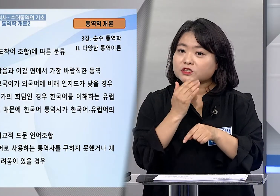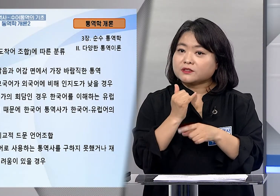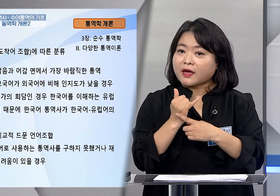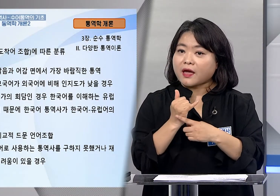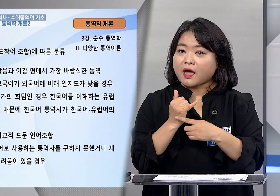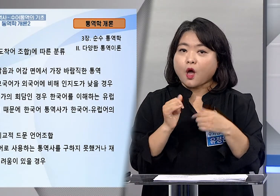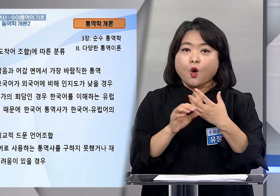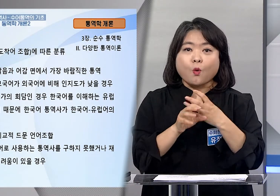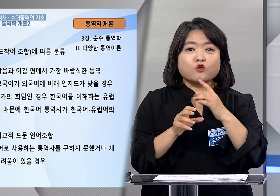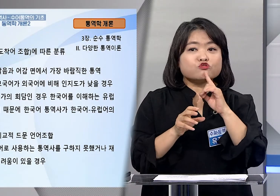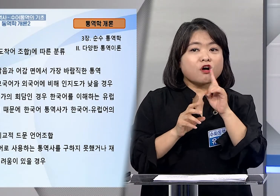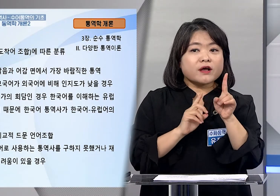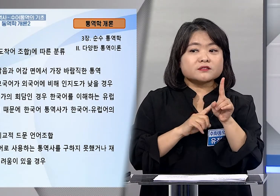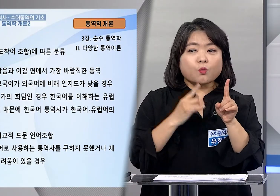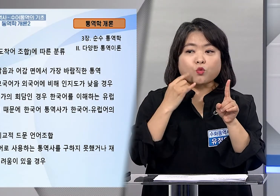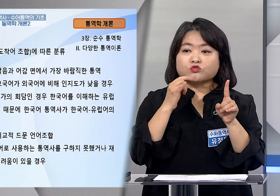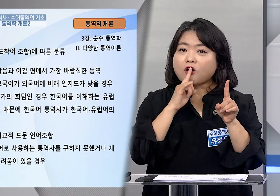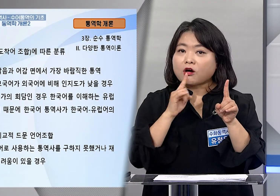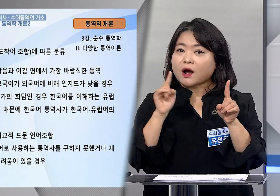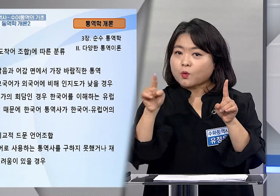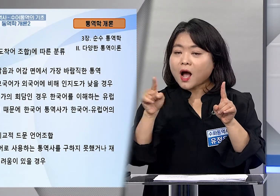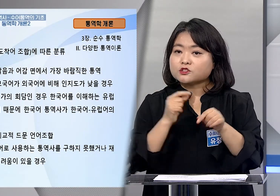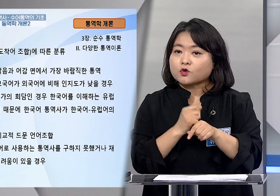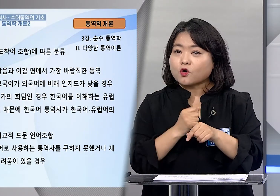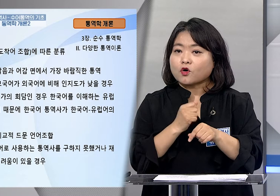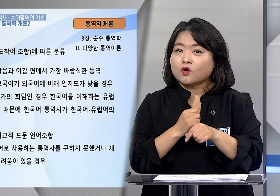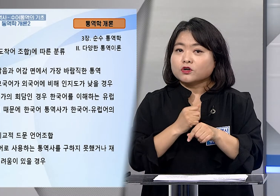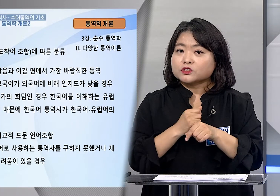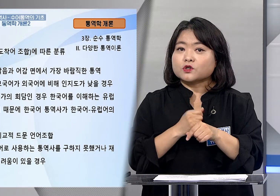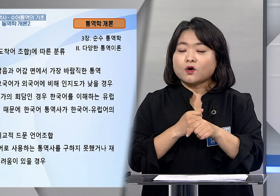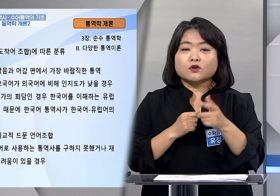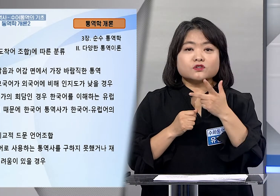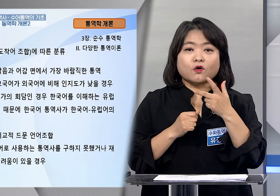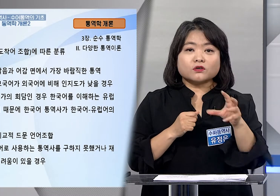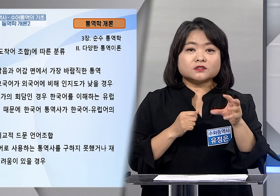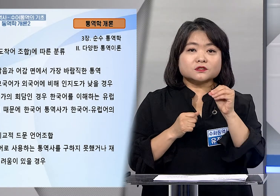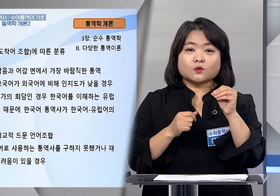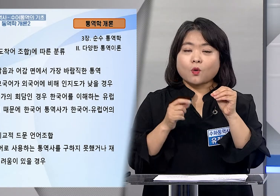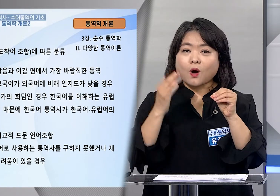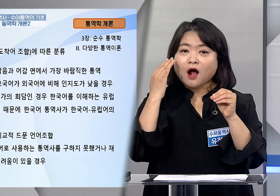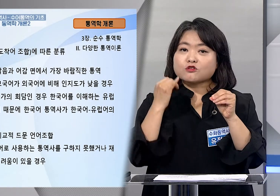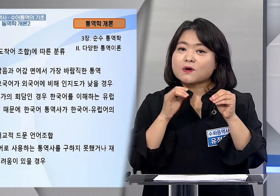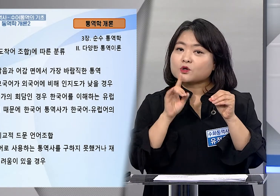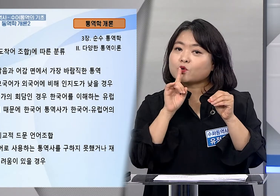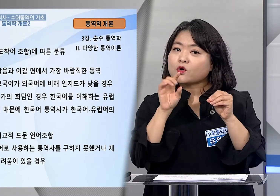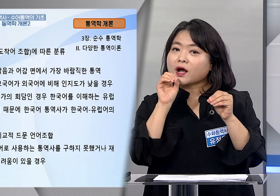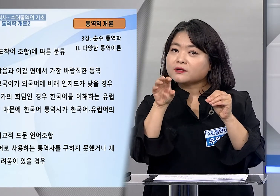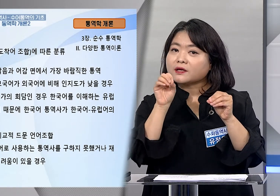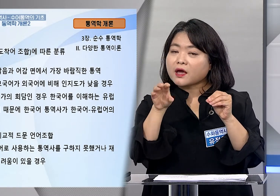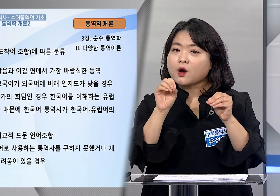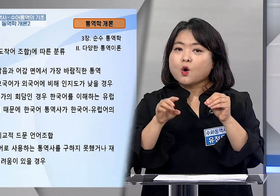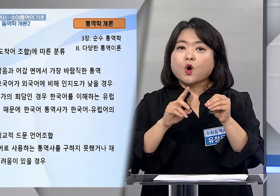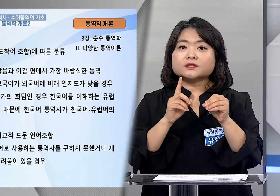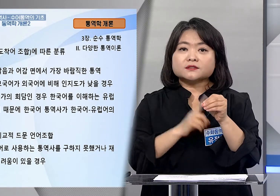있는 게 외국어에서 모국어라고 하죠. 영어를 듣고 한국말로 통역하는 게 훨씬 더